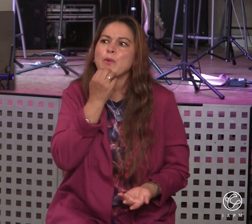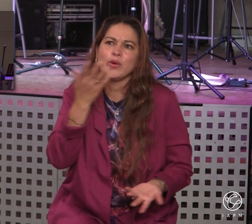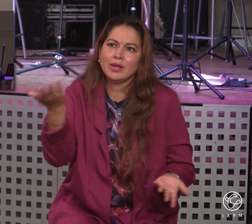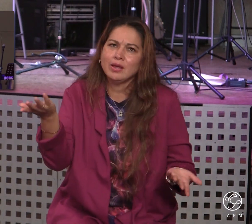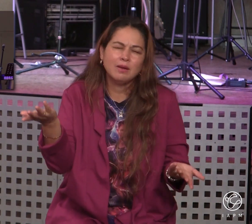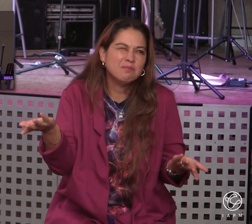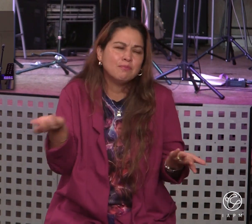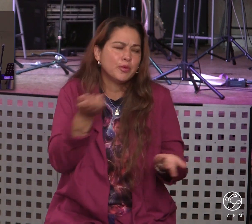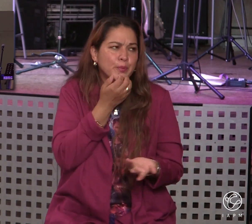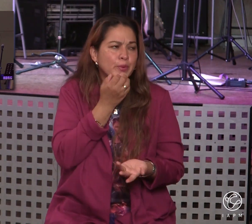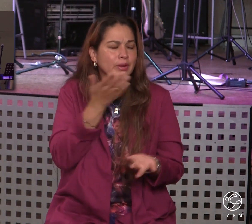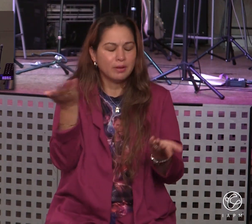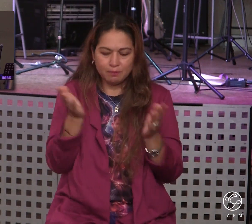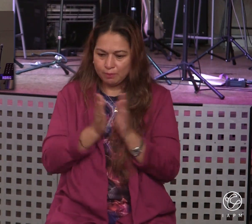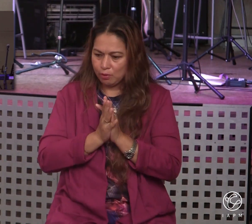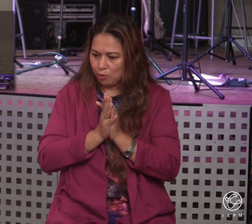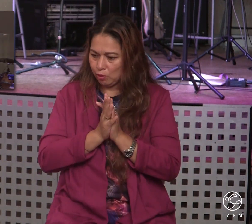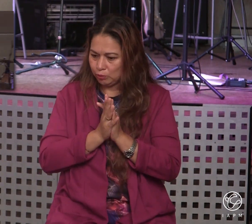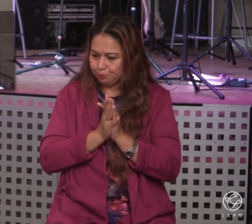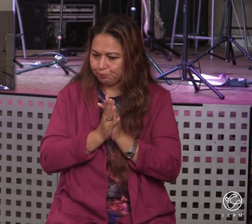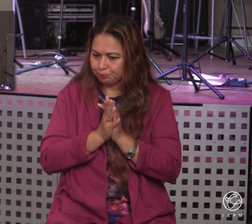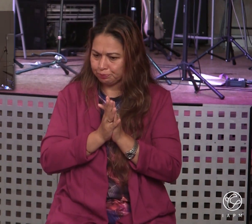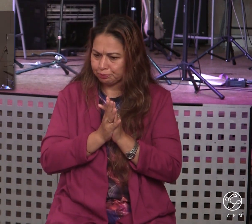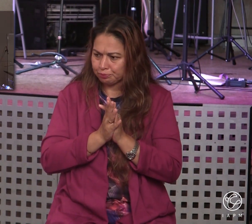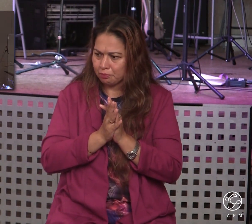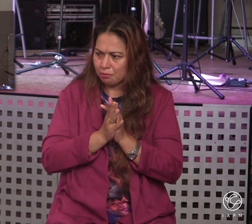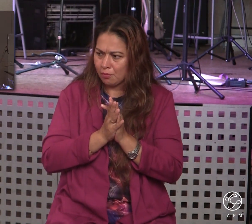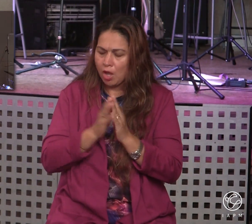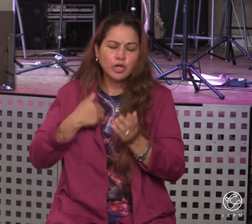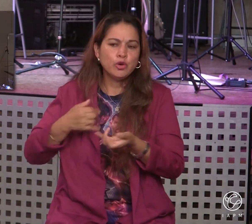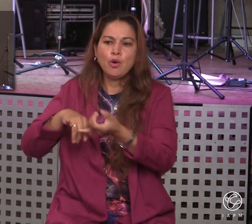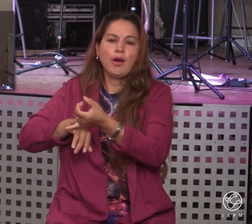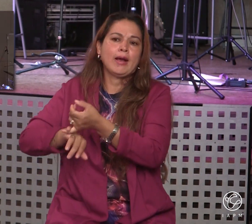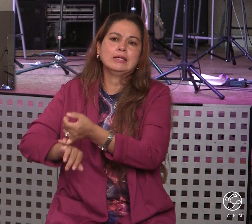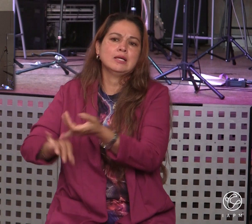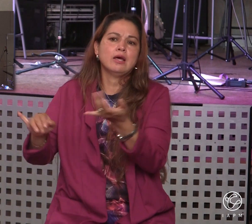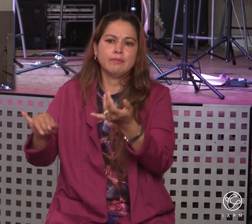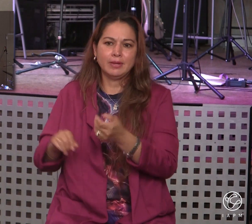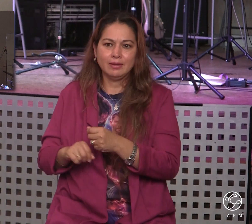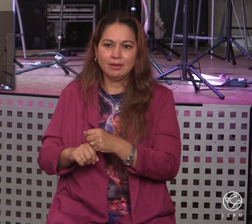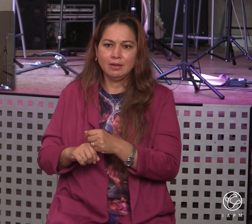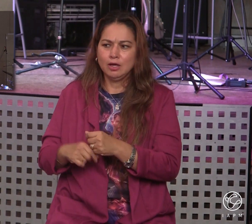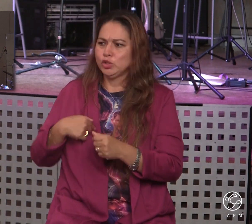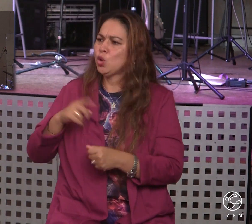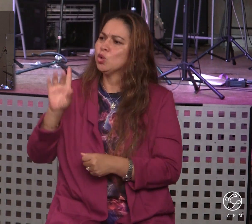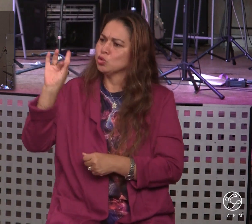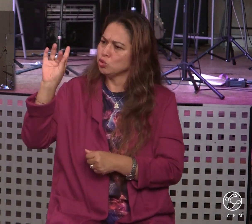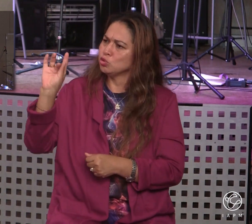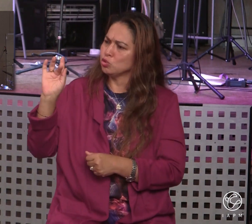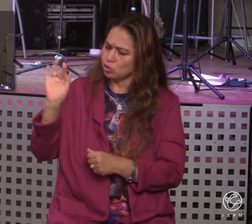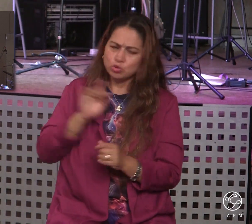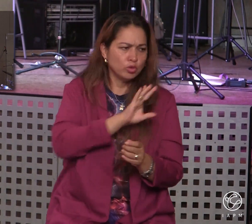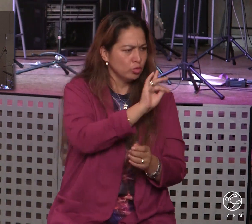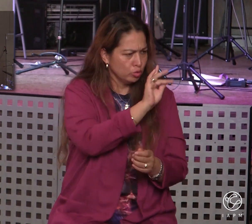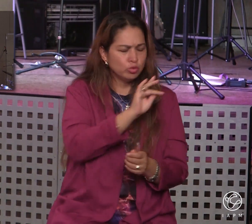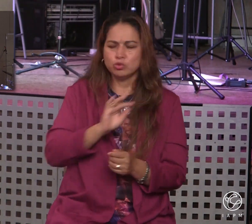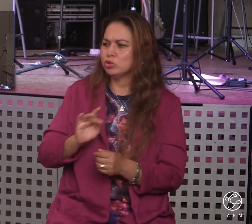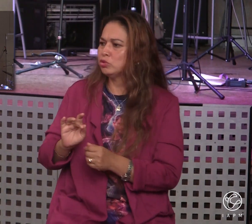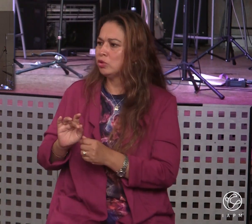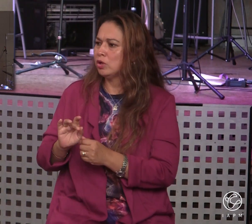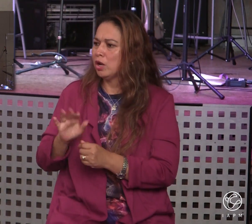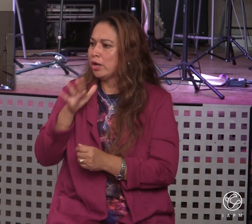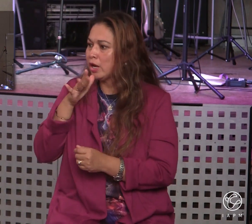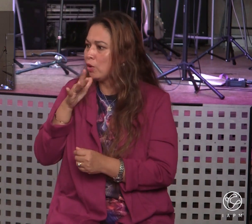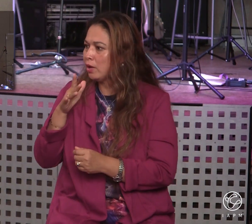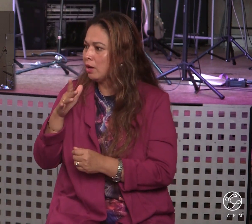claros los conceptos. No es que, no, soy un pecador empedernido, o soy un ignorante, un estúpido, un no sé qué más decir.